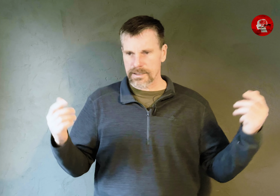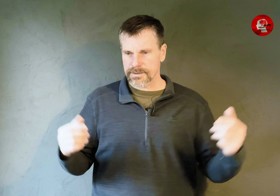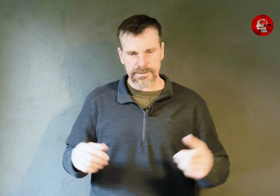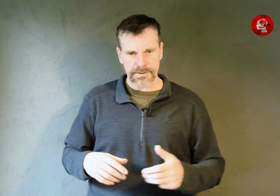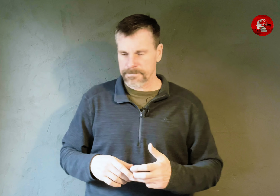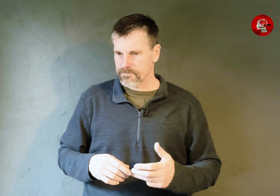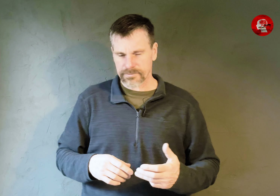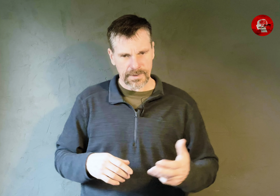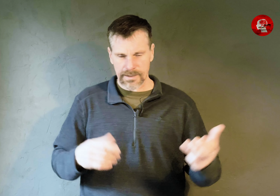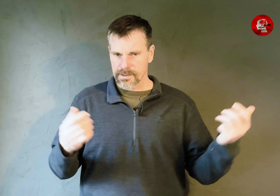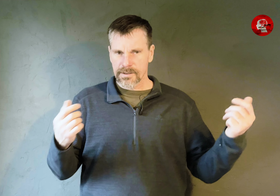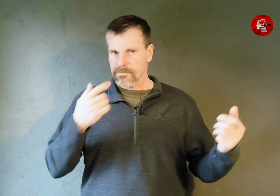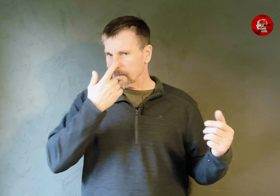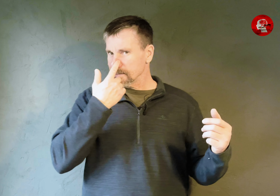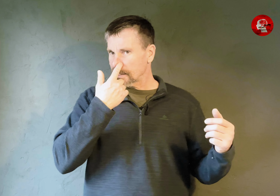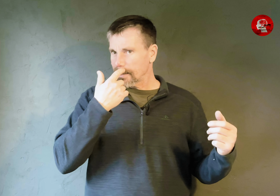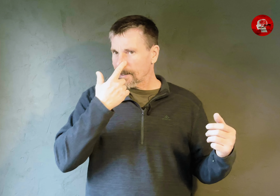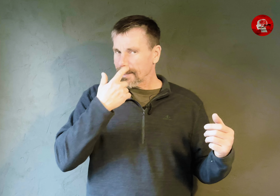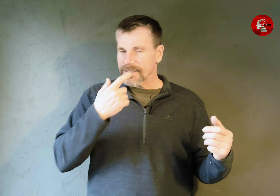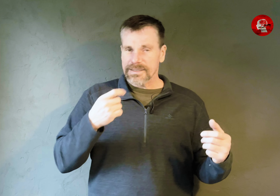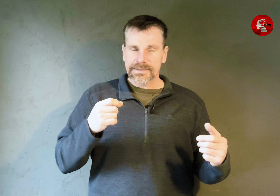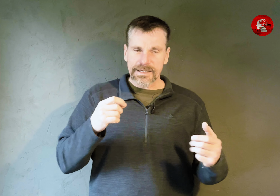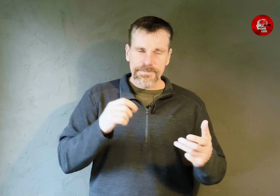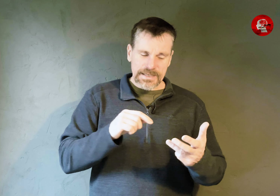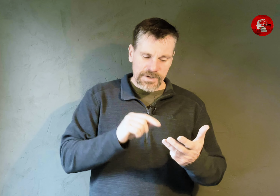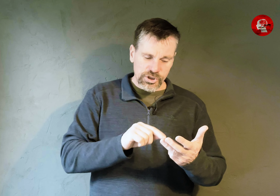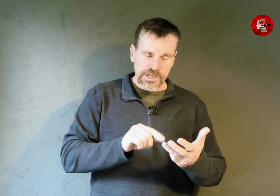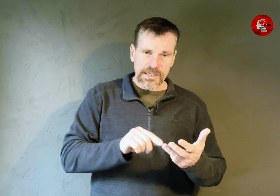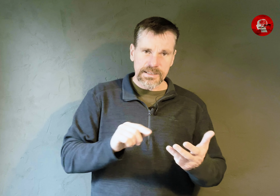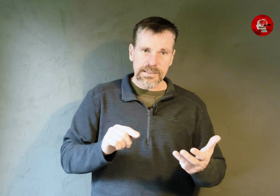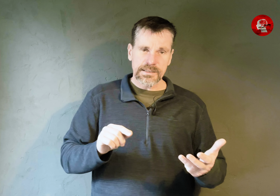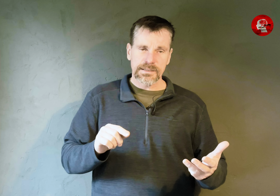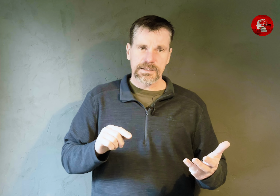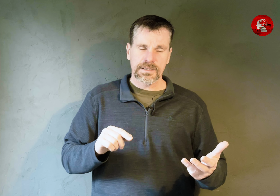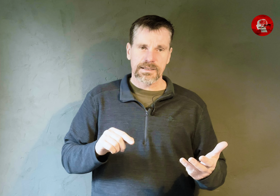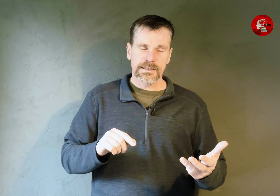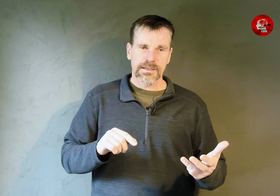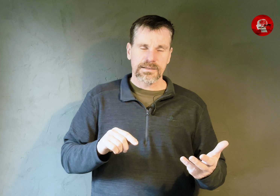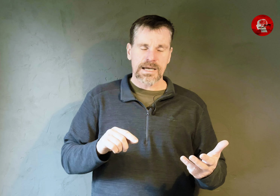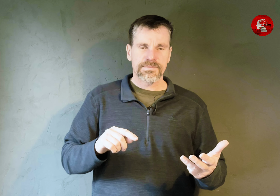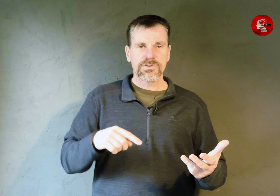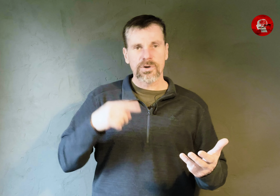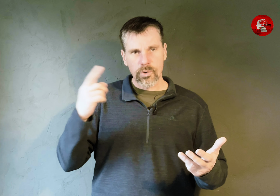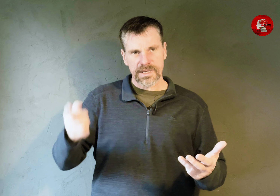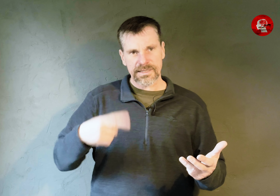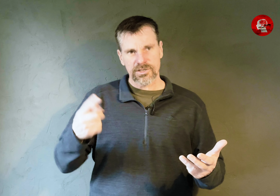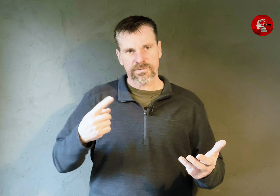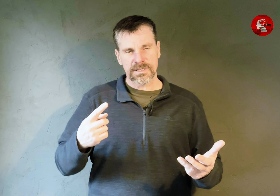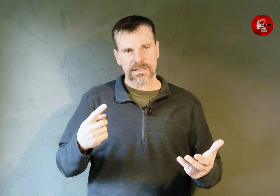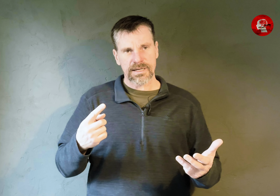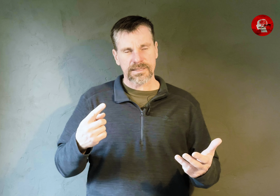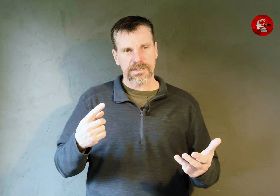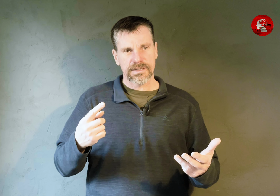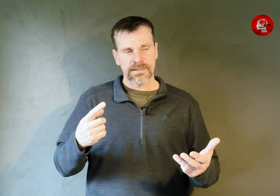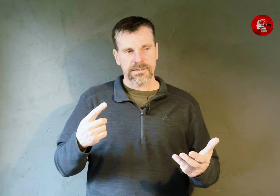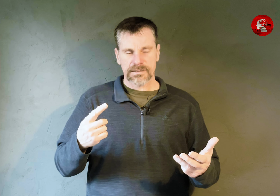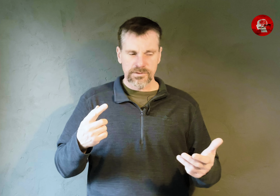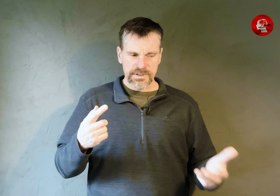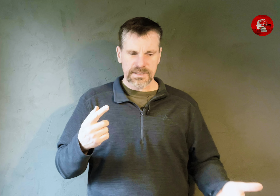makita da gibt es ja maschinen die haben so eine hohe kettengeschwindigkeit dann nützt die